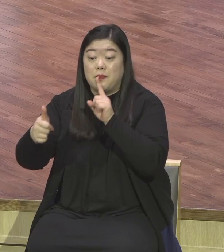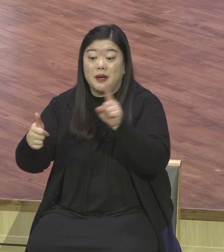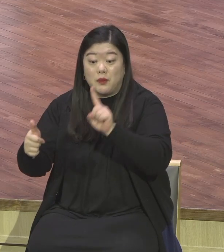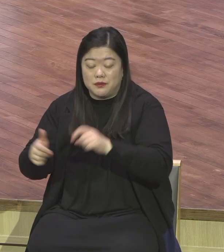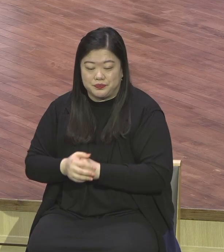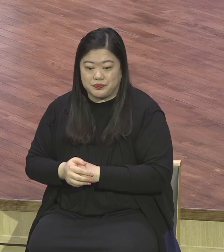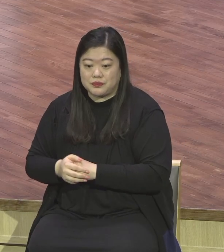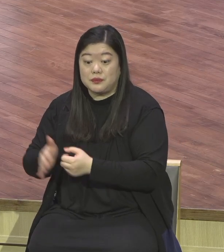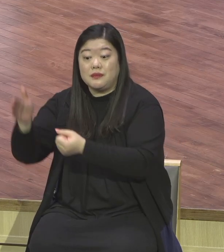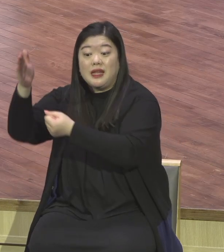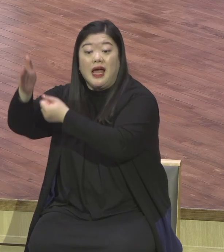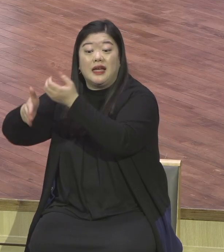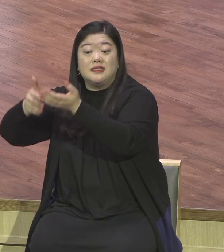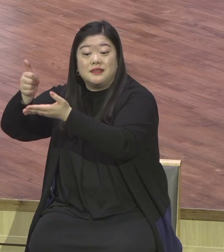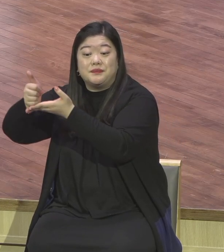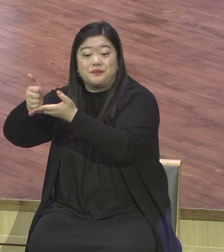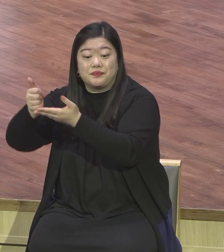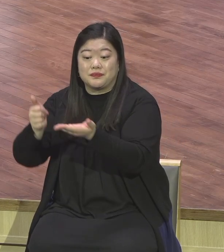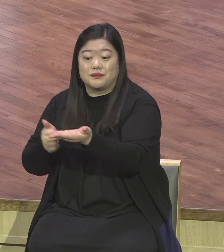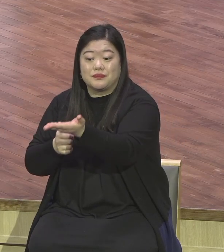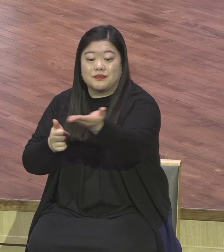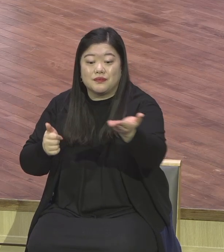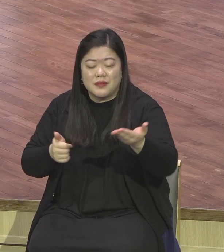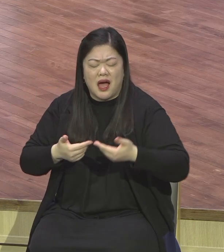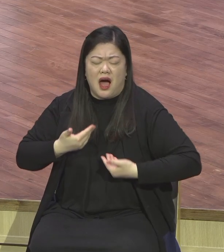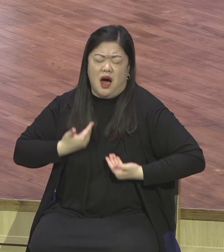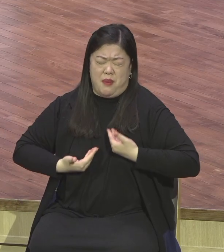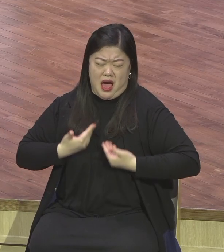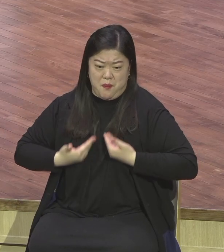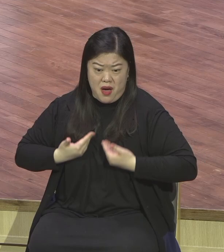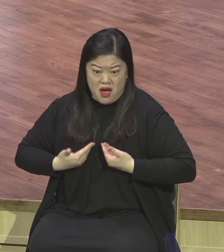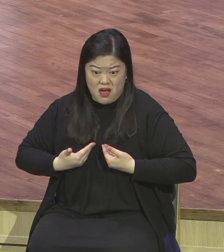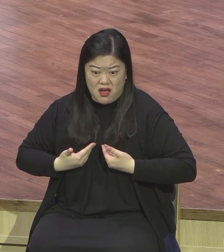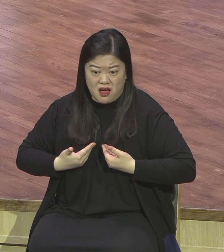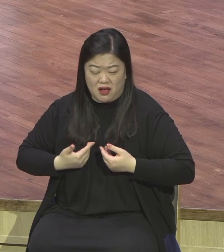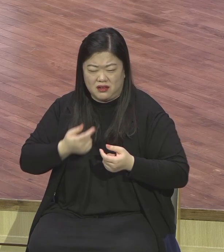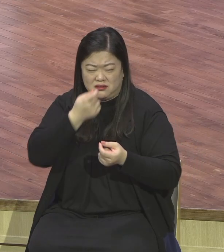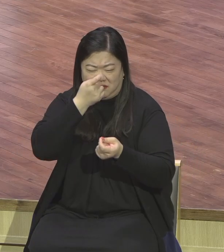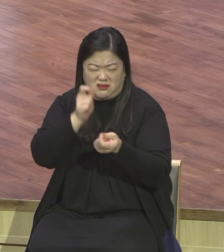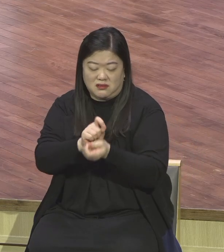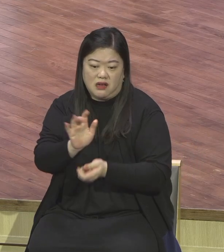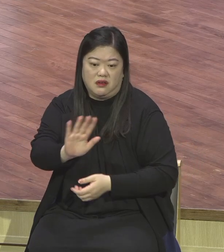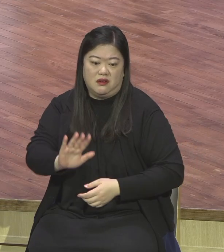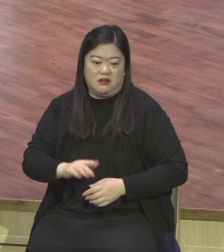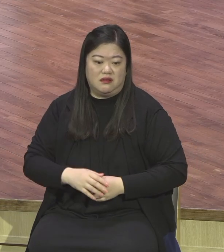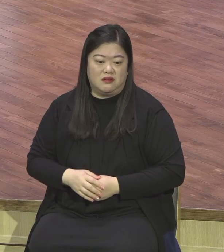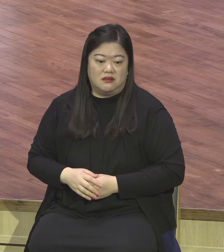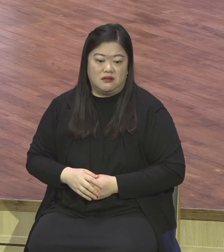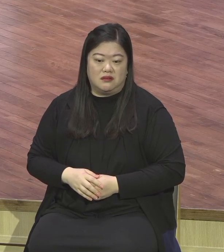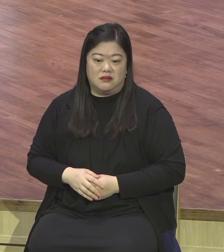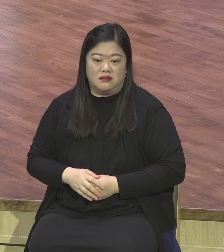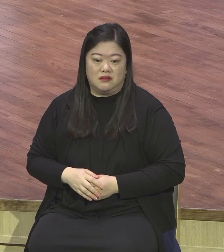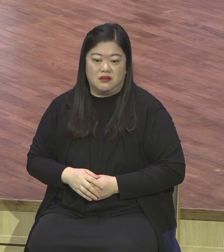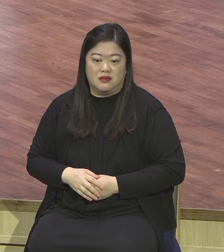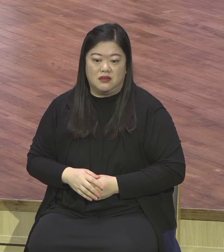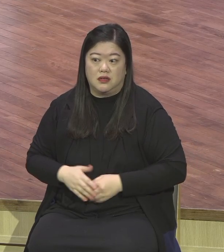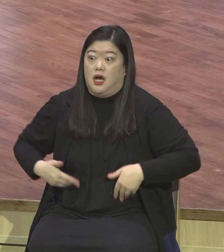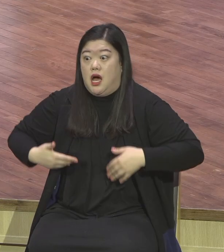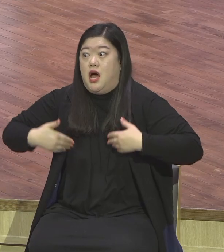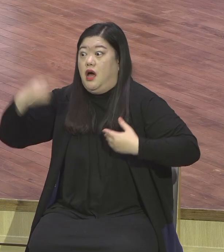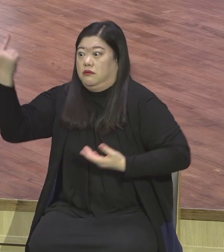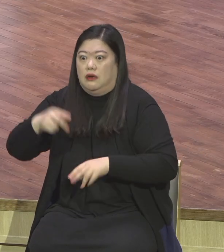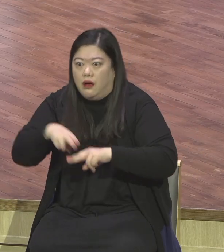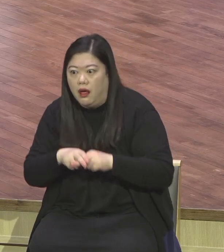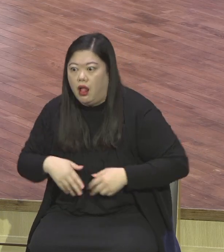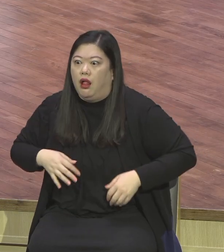사람과 친하지 않으신다 친하지 않다 바쁜 사람 급하게 와요 급하게 가는